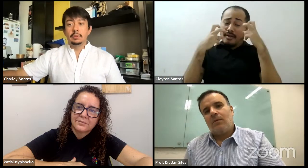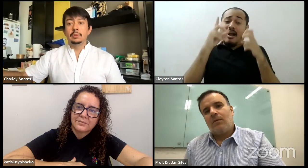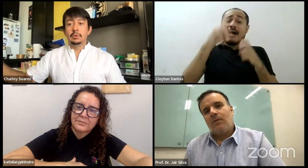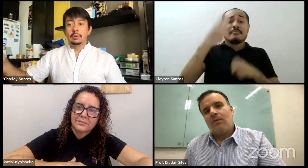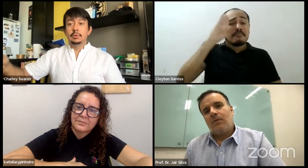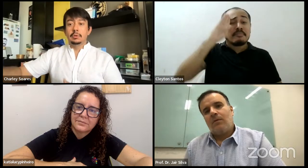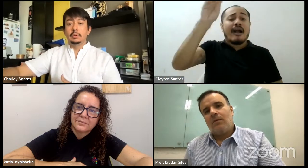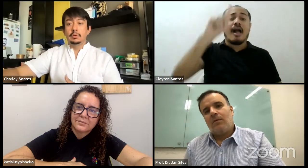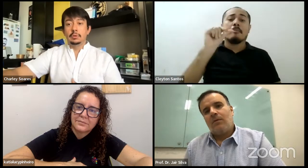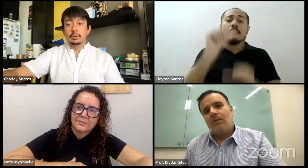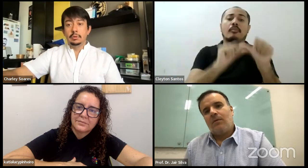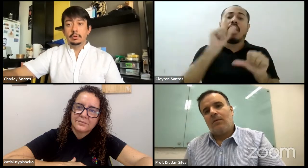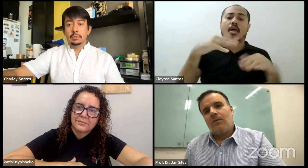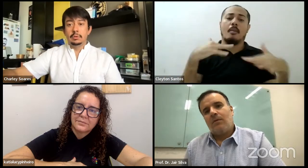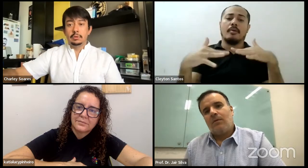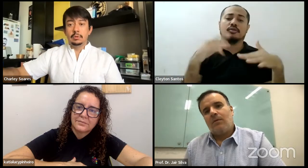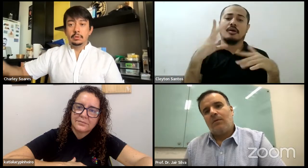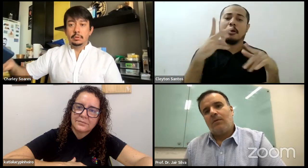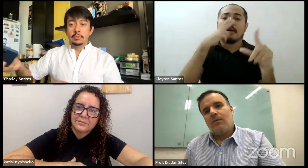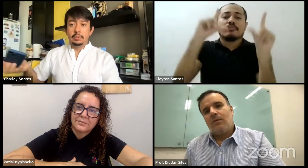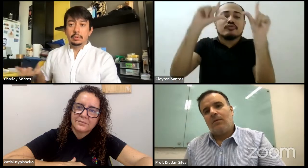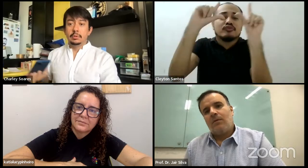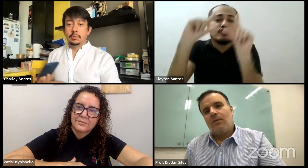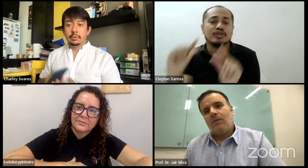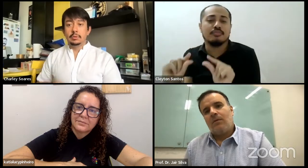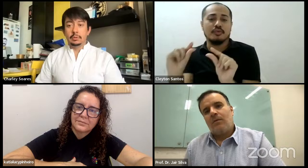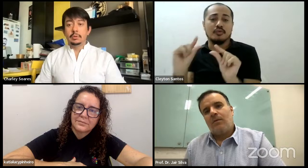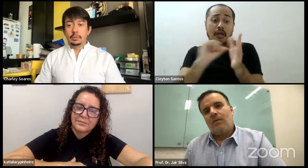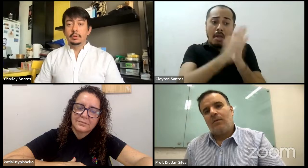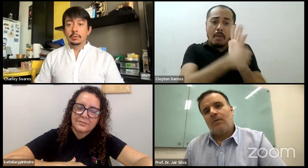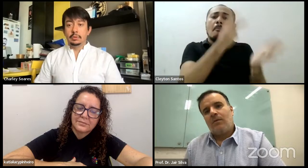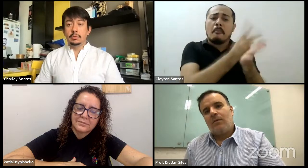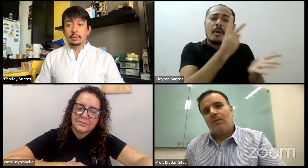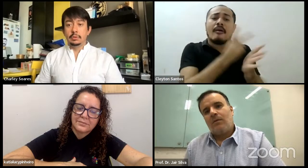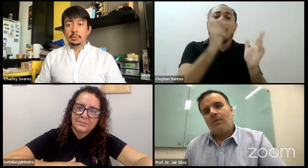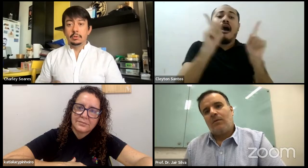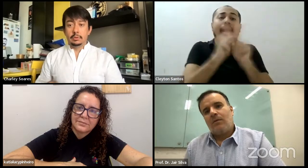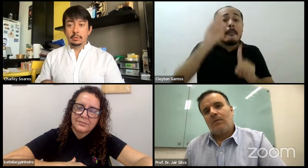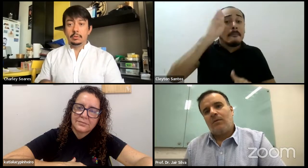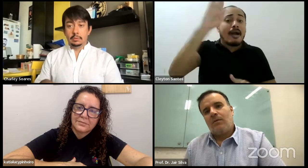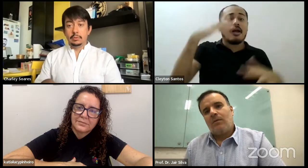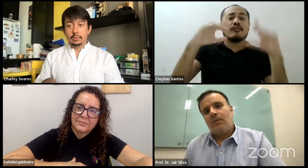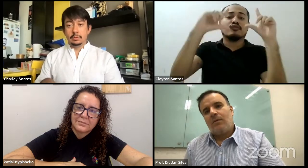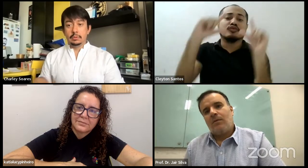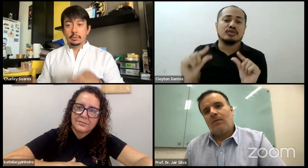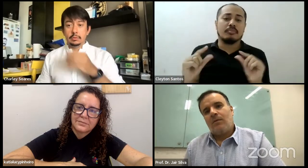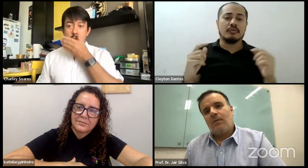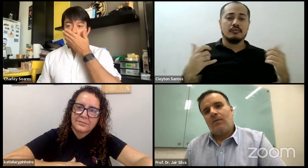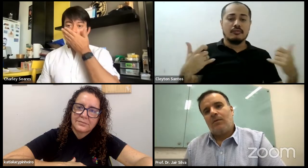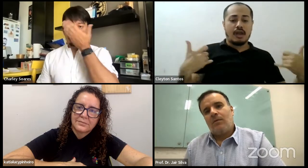aniversário é feito de forma mais lenta e não precisa de tantas repetições.